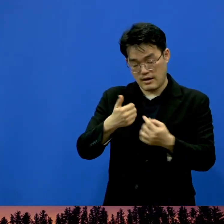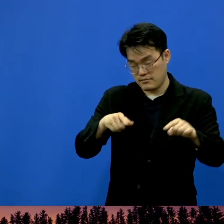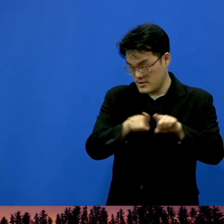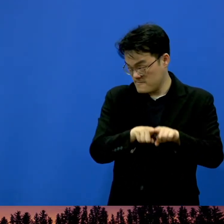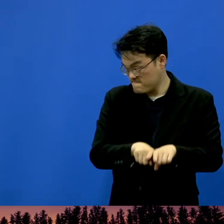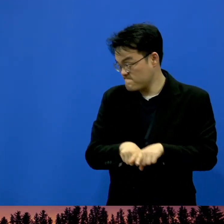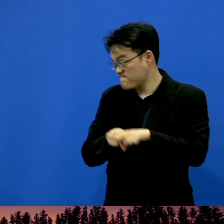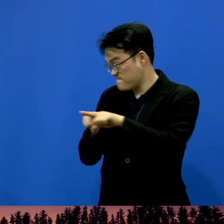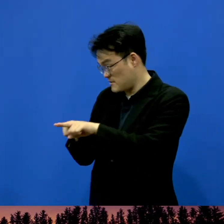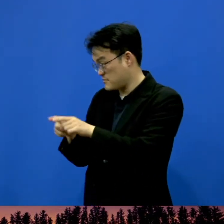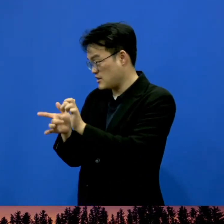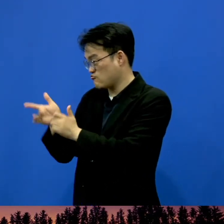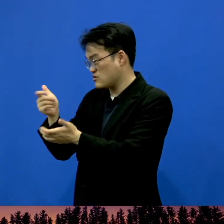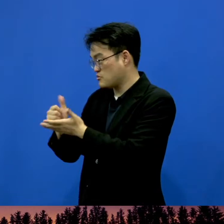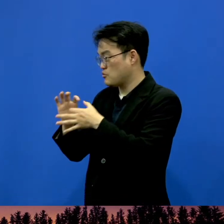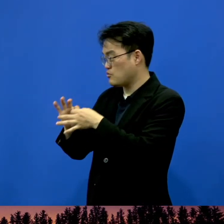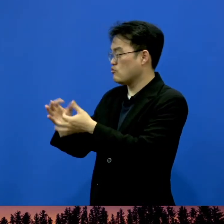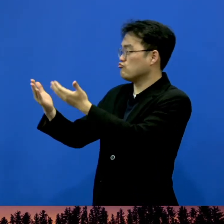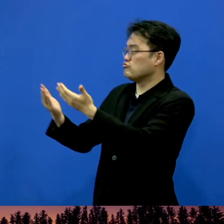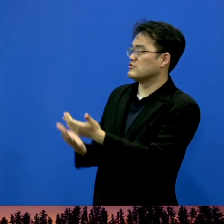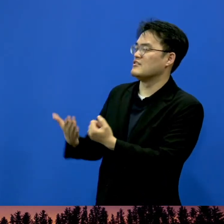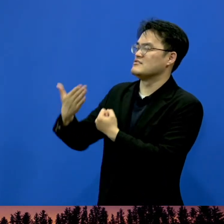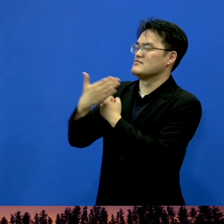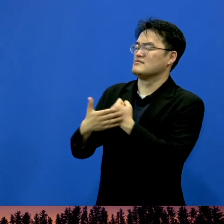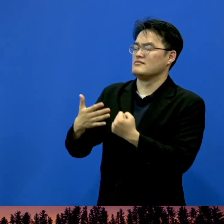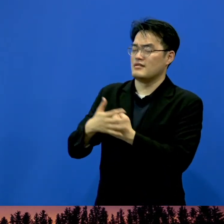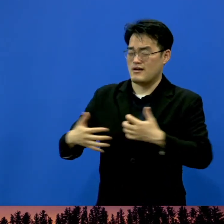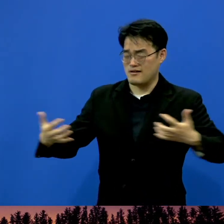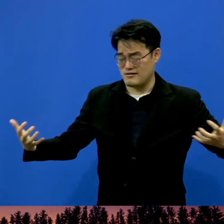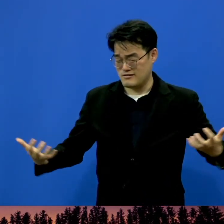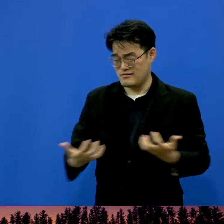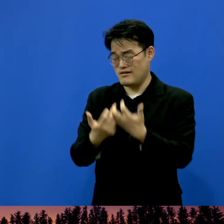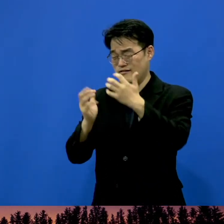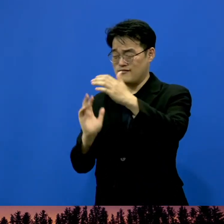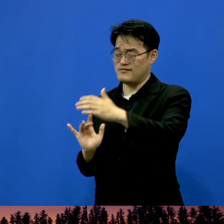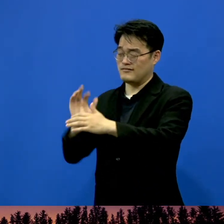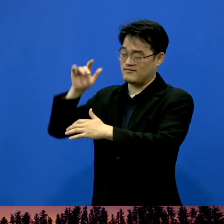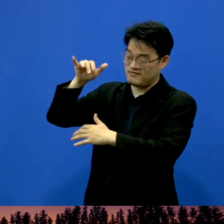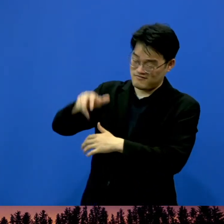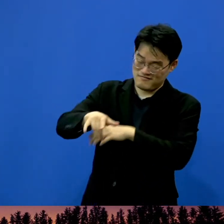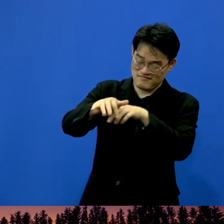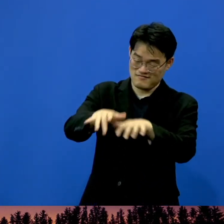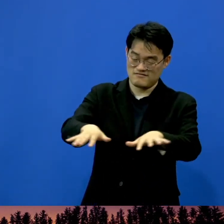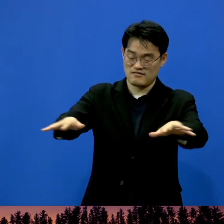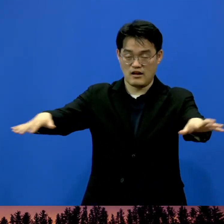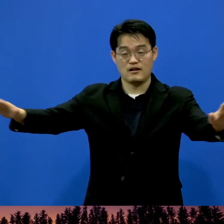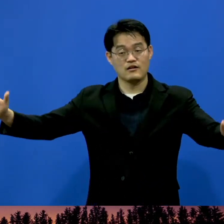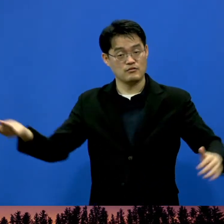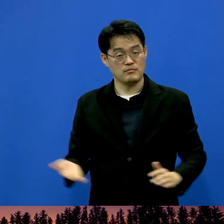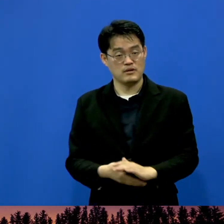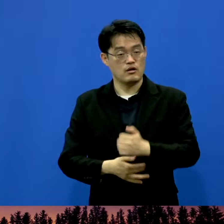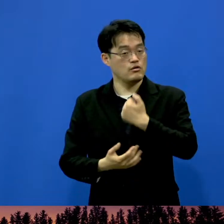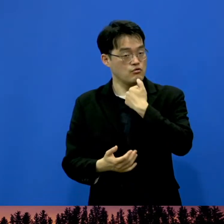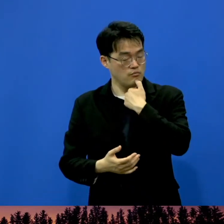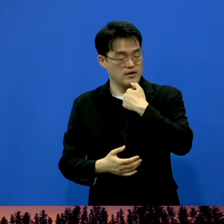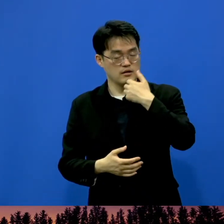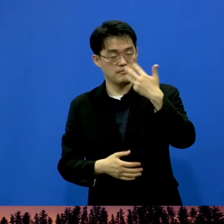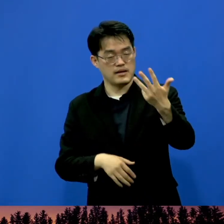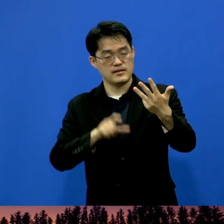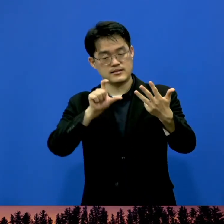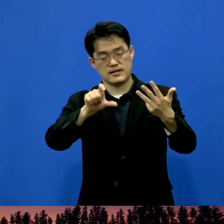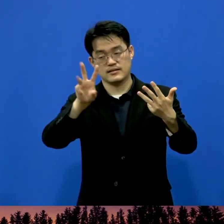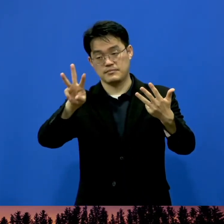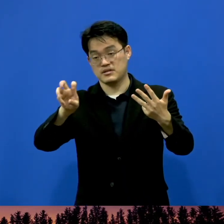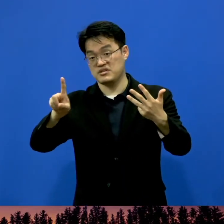우리에게 주어지는 은혜는 흘러 넘치는 것입니다. 그래서 하나님의 사랑을 가장 잘 표현한 것은 로마서 8장 32절의